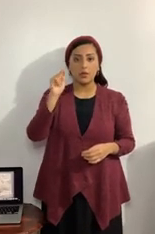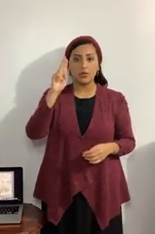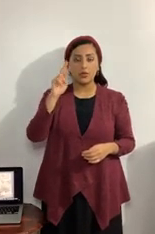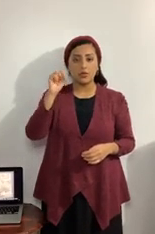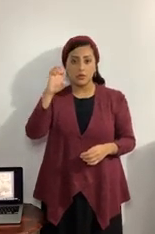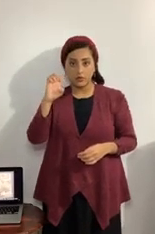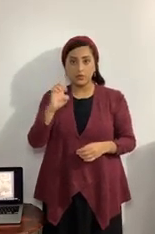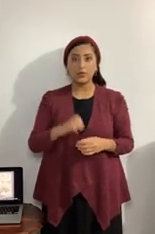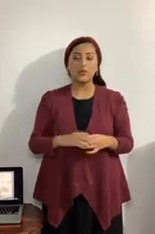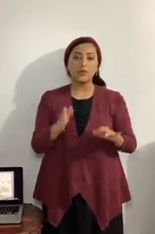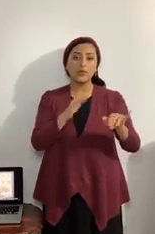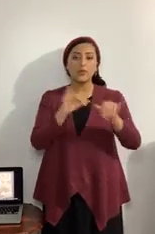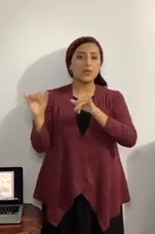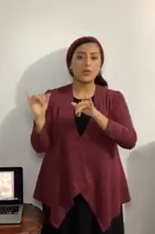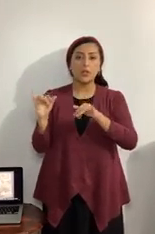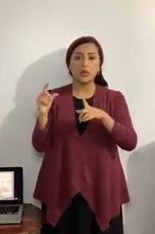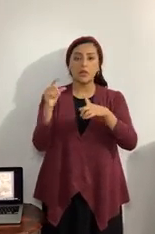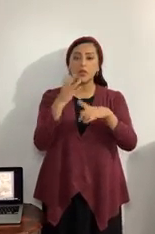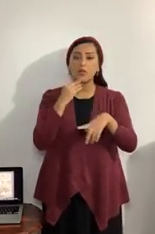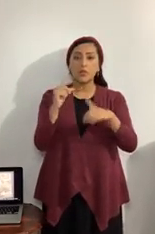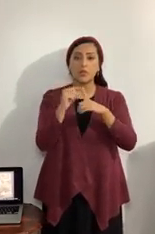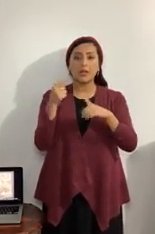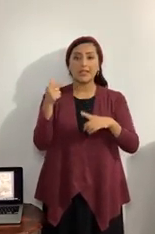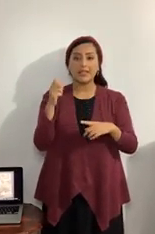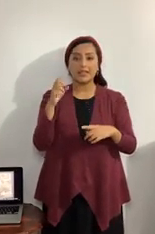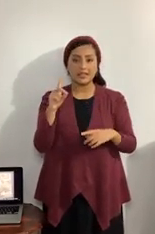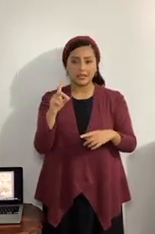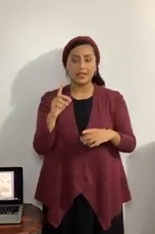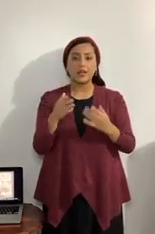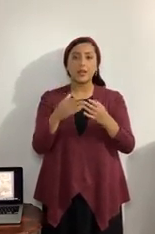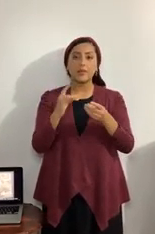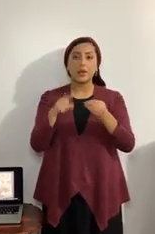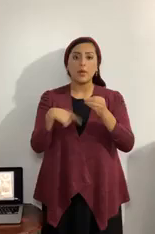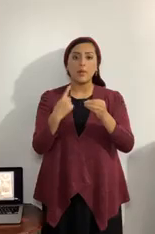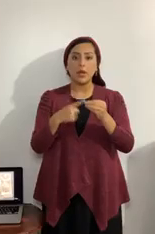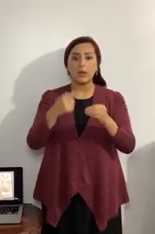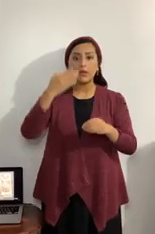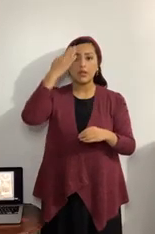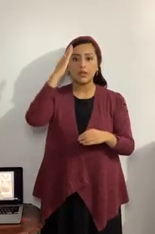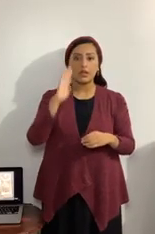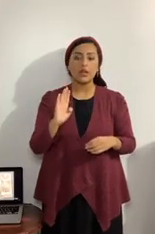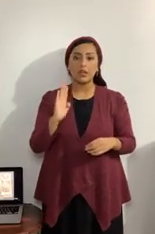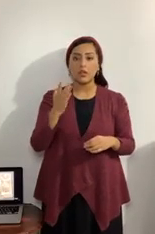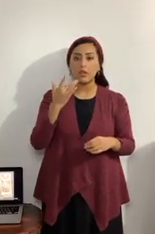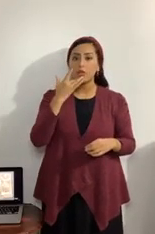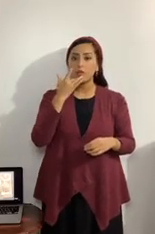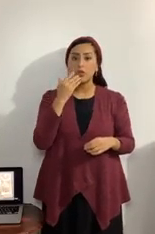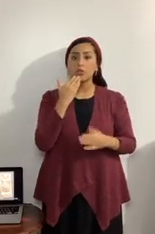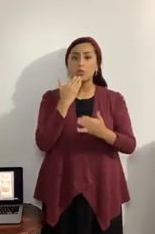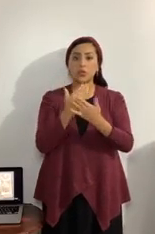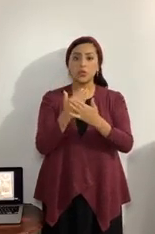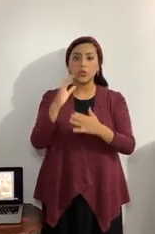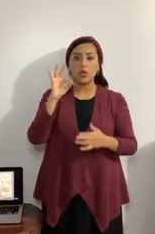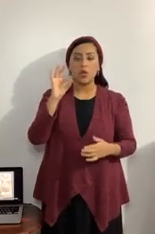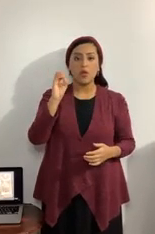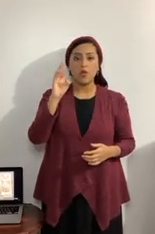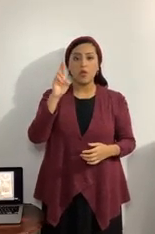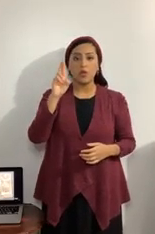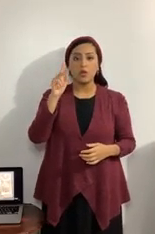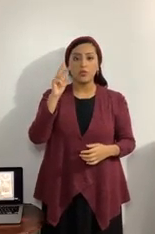hebrea Gath, para referirse al Dios de la buena fortuna que adoraban los babilonios. De aquí viene la palabra